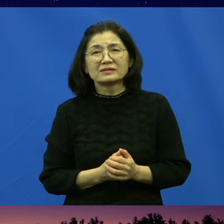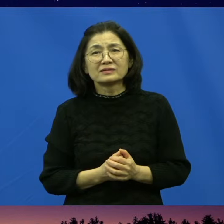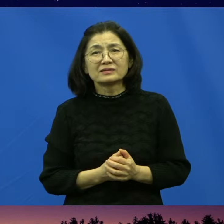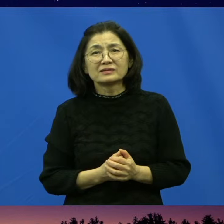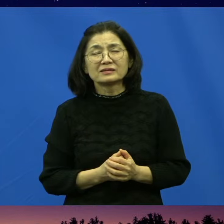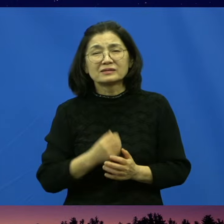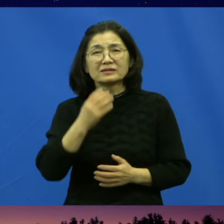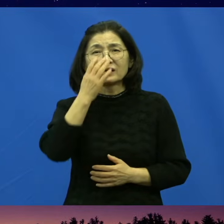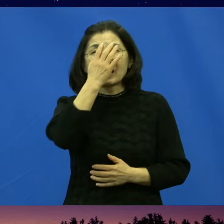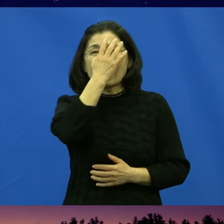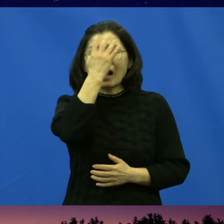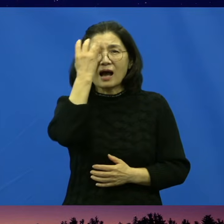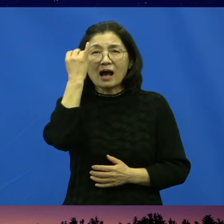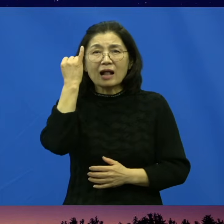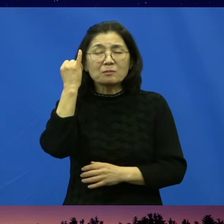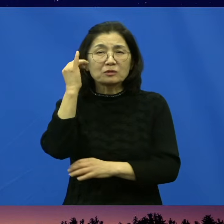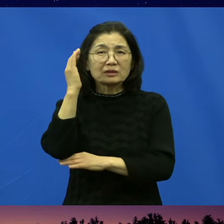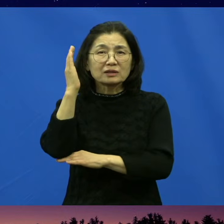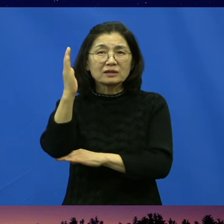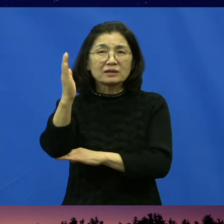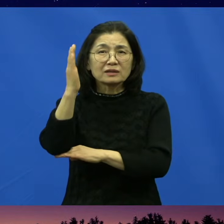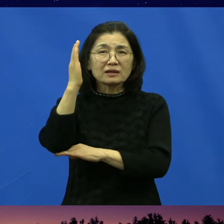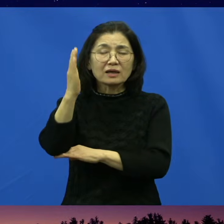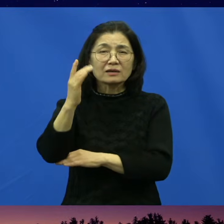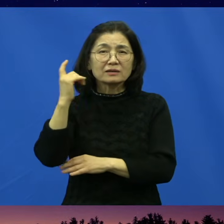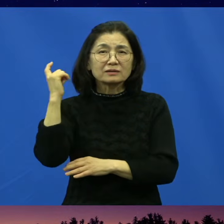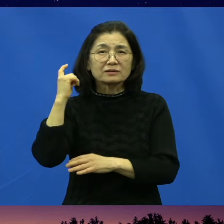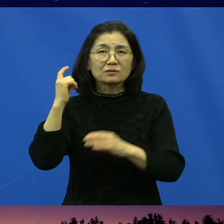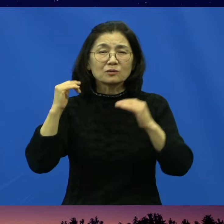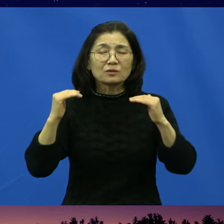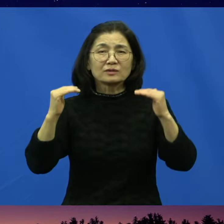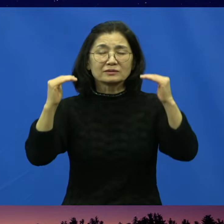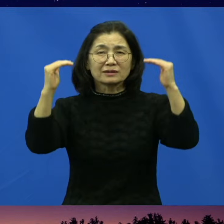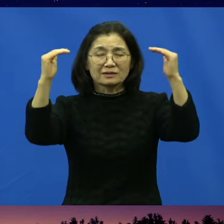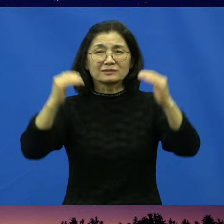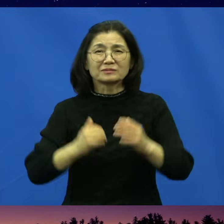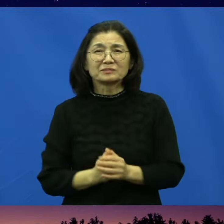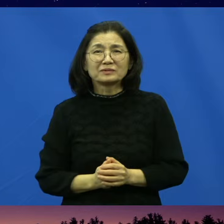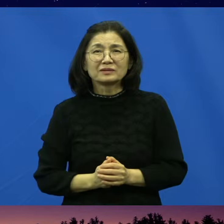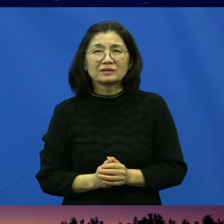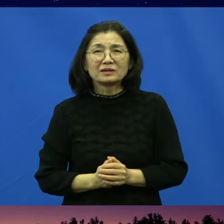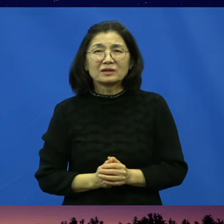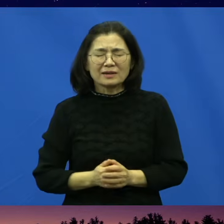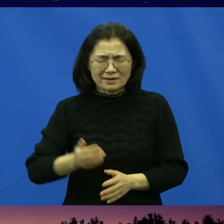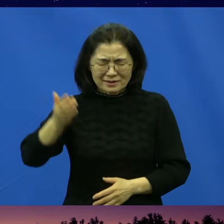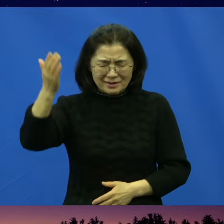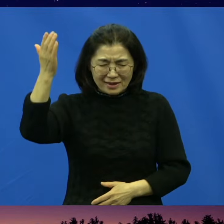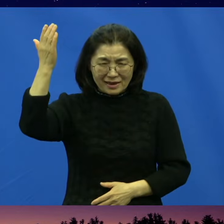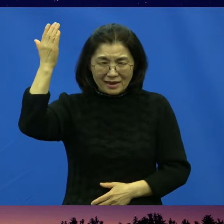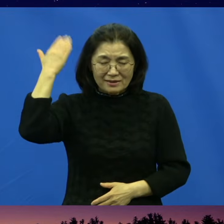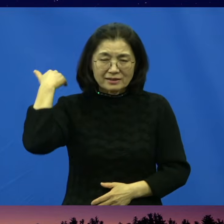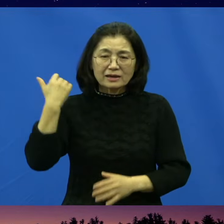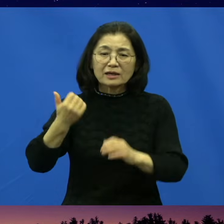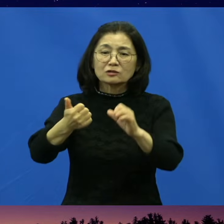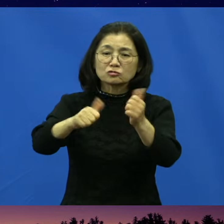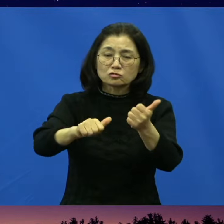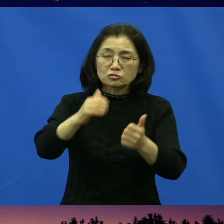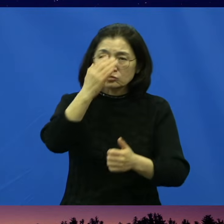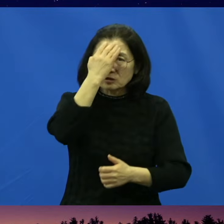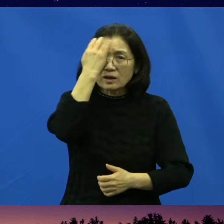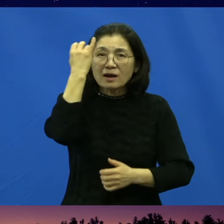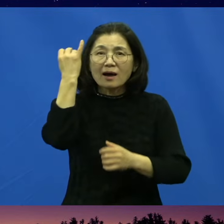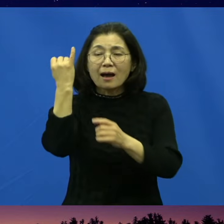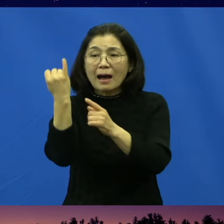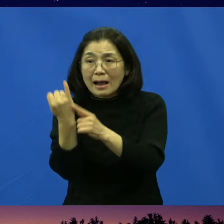인정하지 않아도 괜찮습니다. 저는 스스로 생각합니다, 그렇게. 근데 오래전에 돌아가신 저희 할머니는